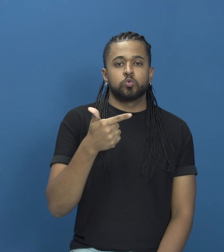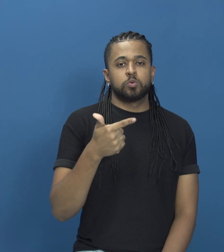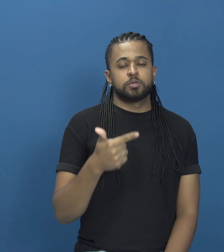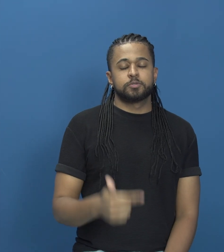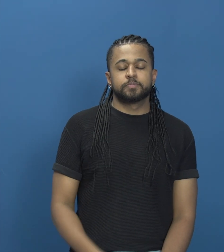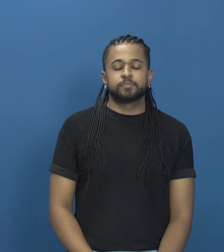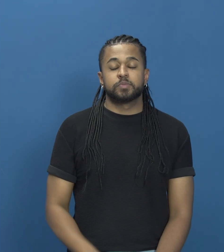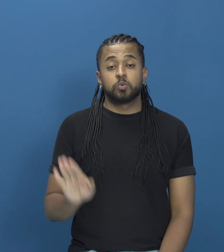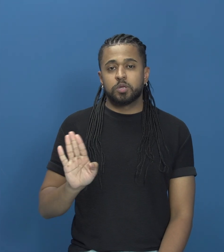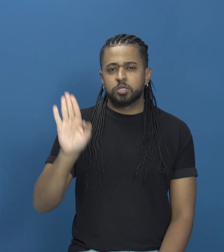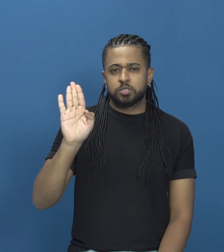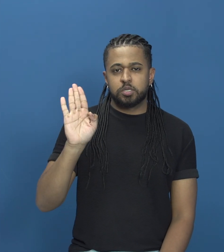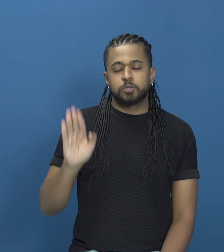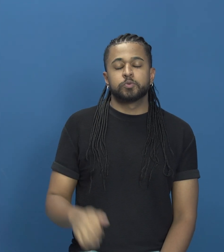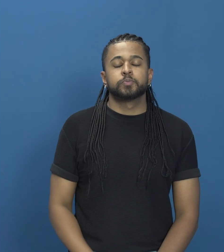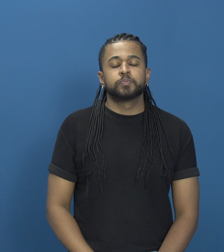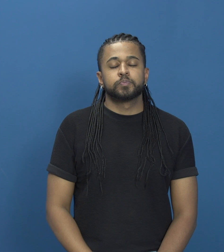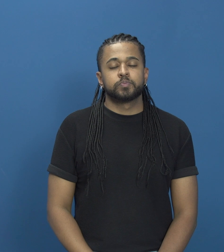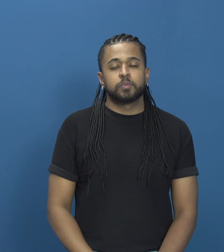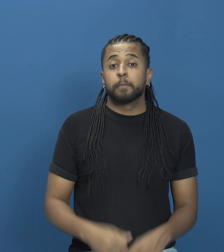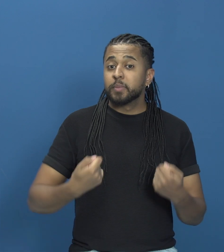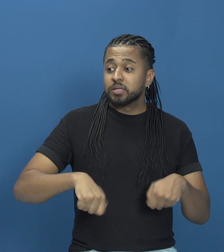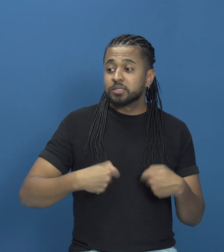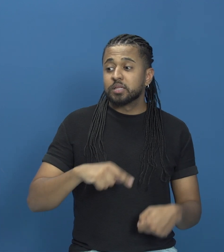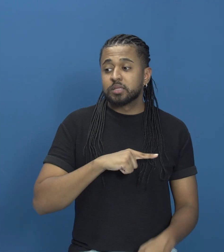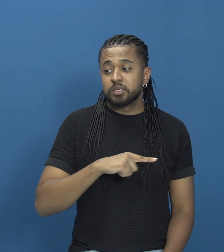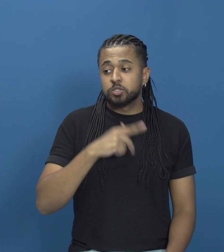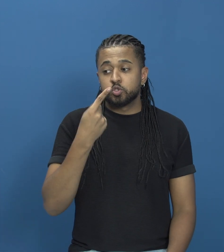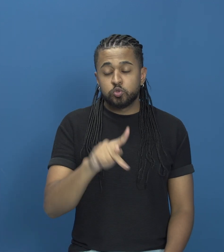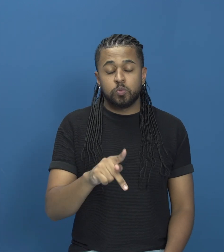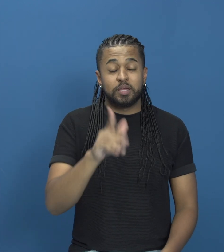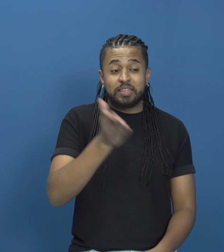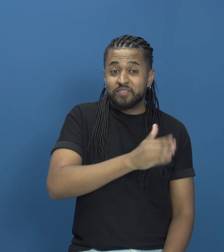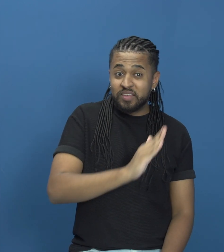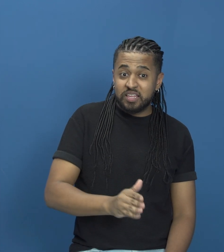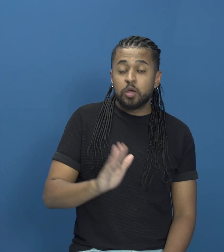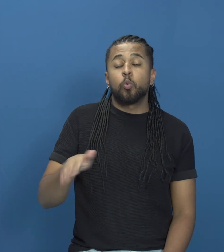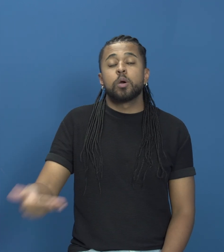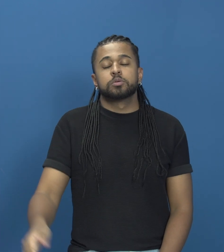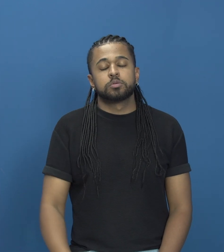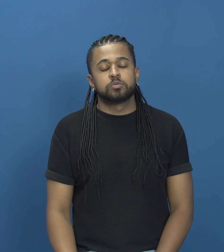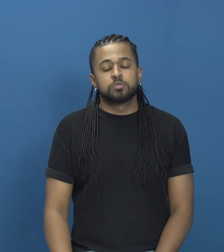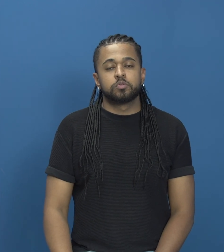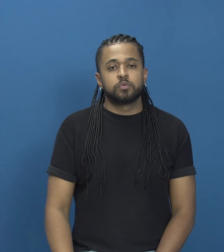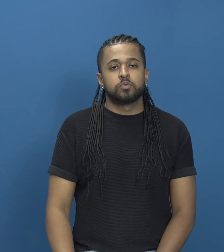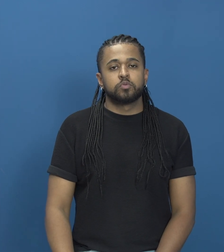11.10.2. O candidato a candidata deverá ter sua situação indeferida quando?